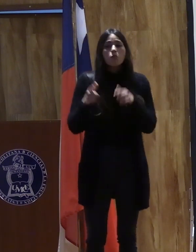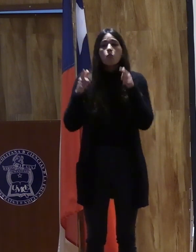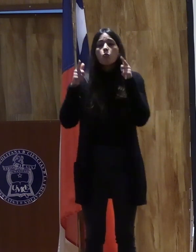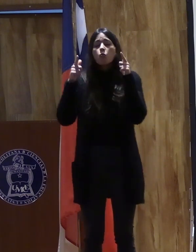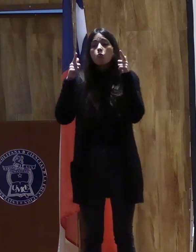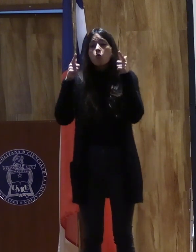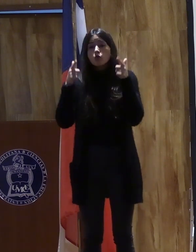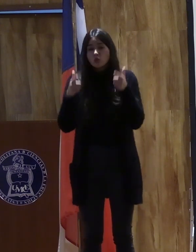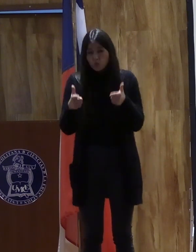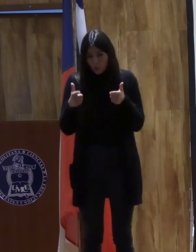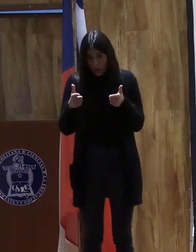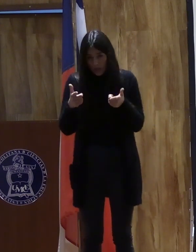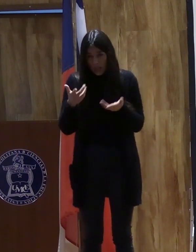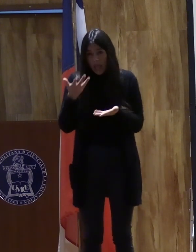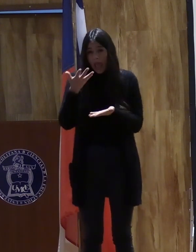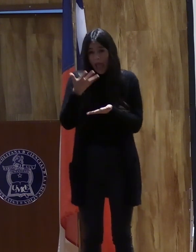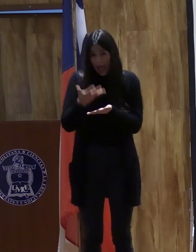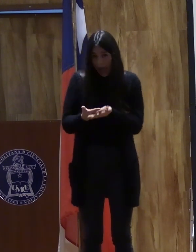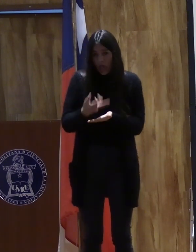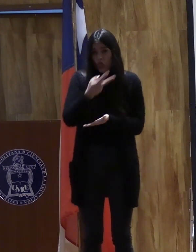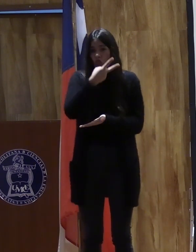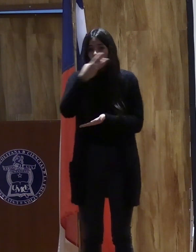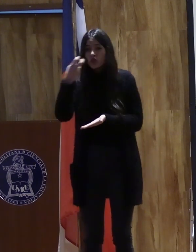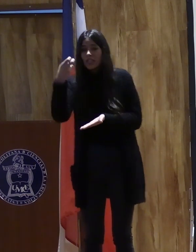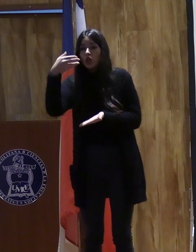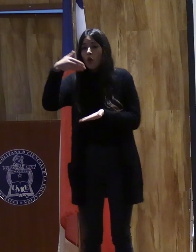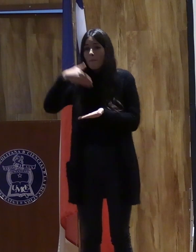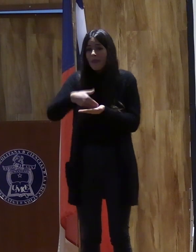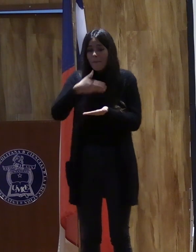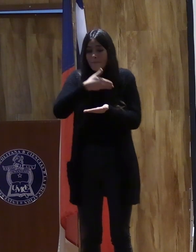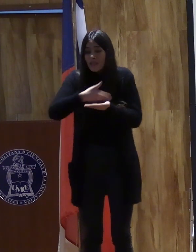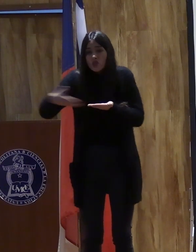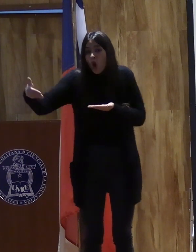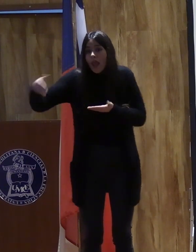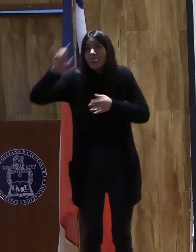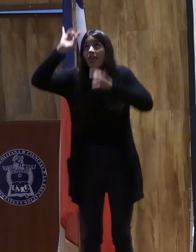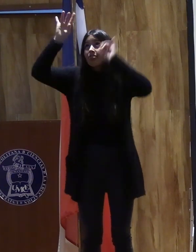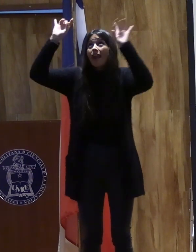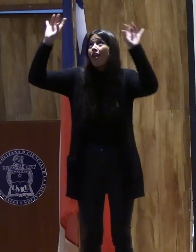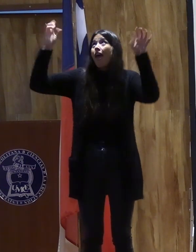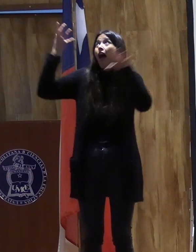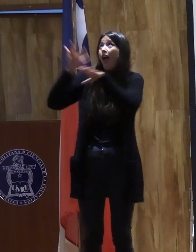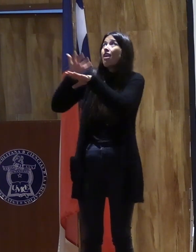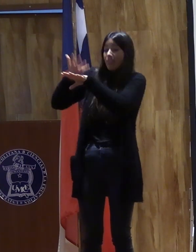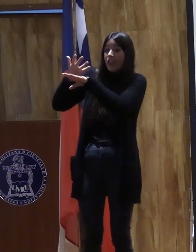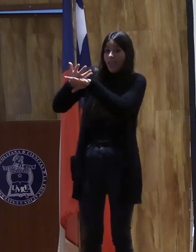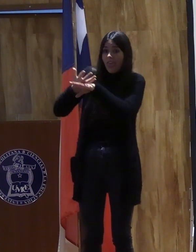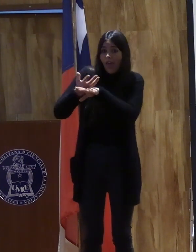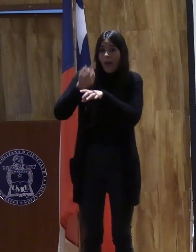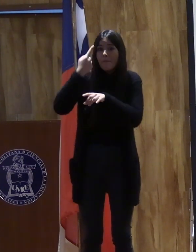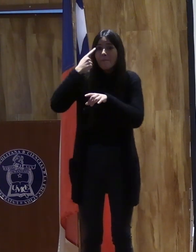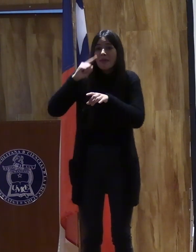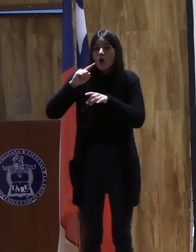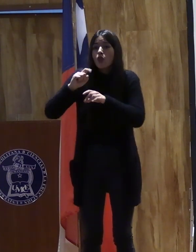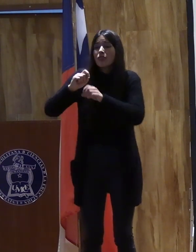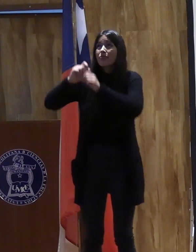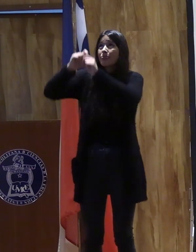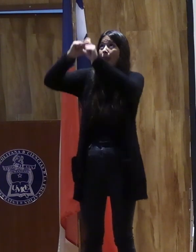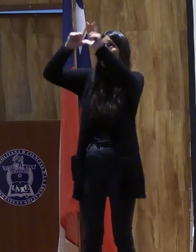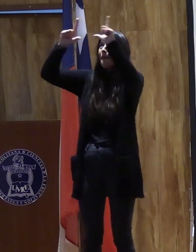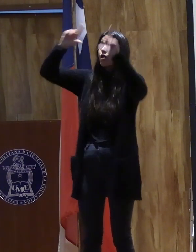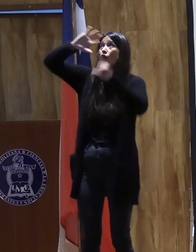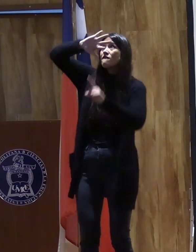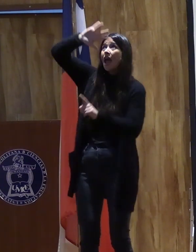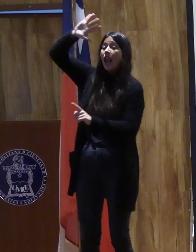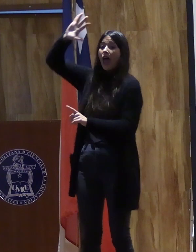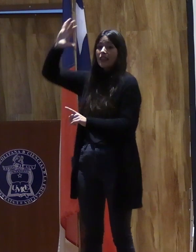afortunadamente hay 200.000 millones de estrellas en la Vía Láctea, pero el tamaño de la Vía Láctea es